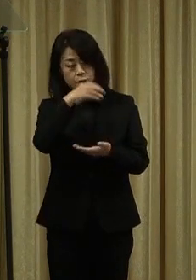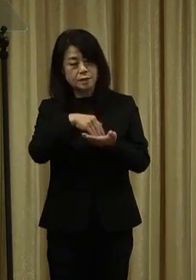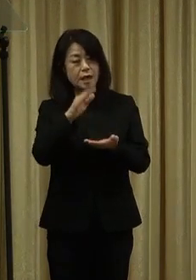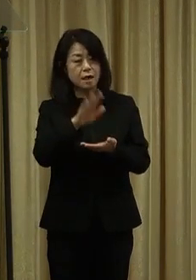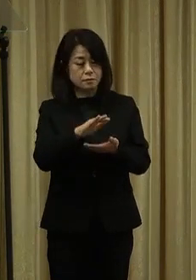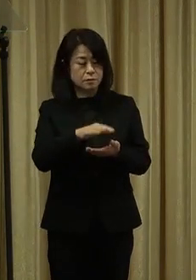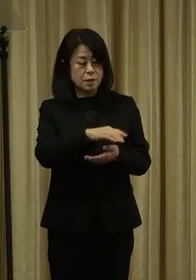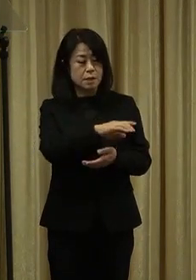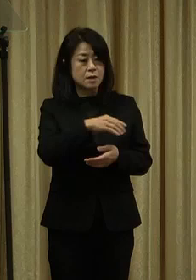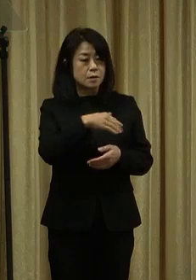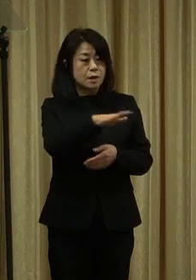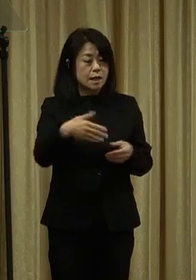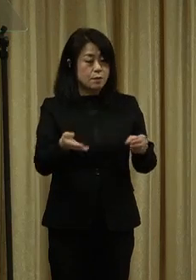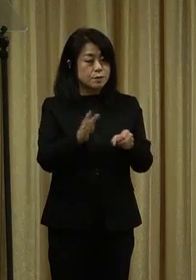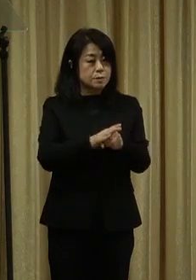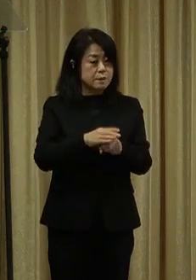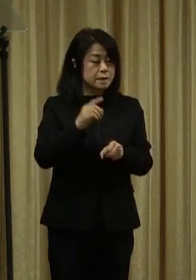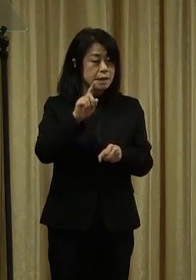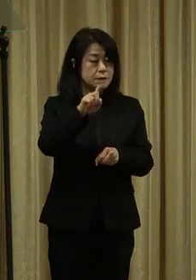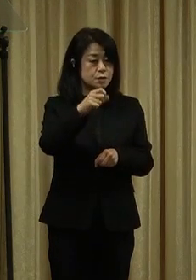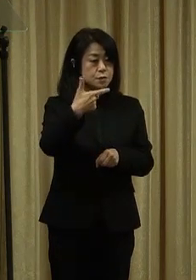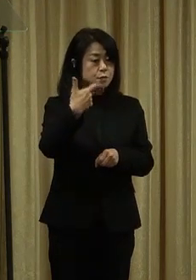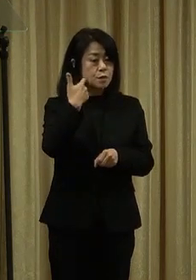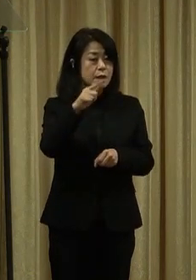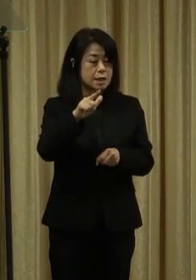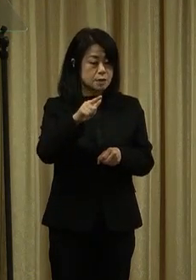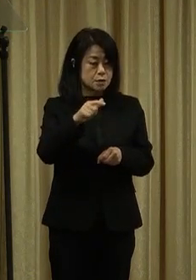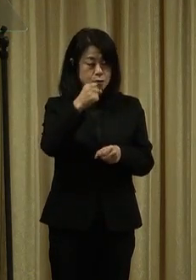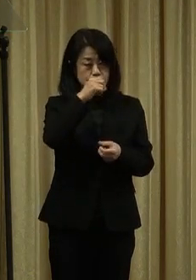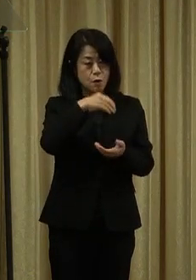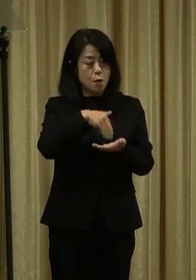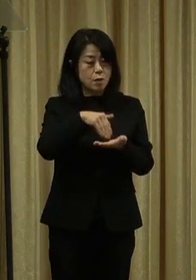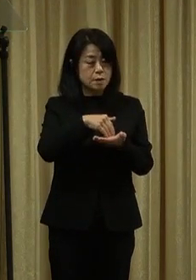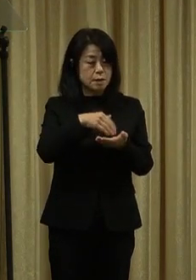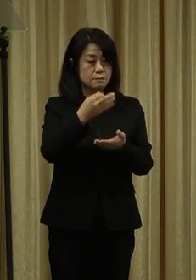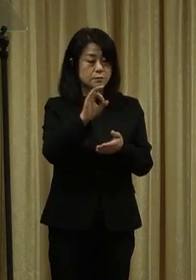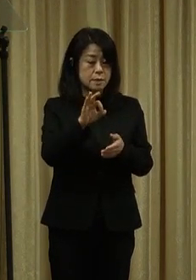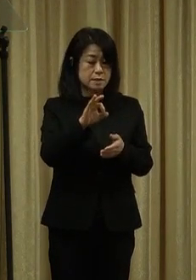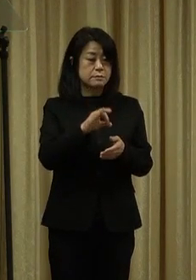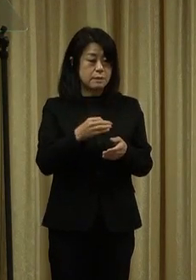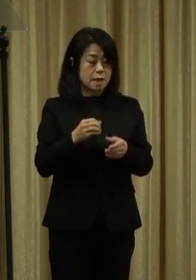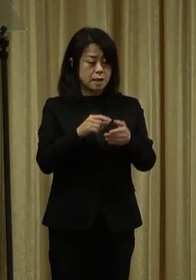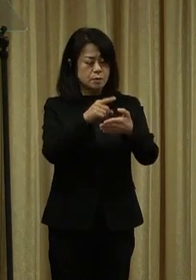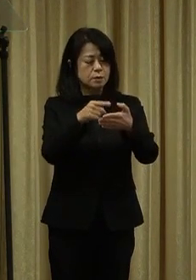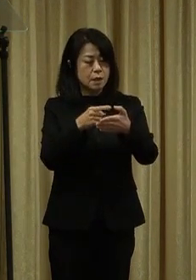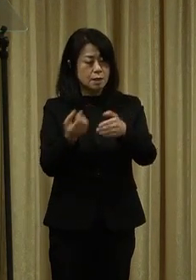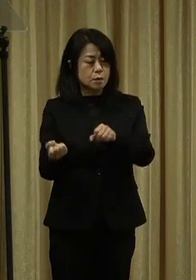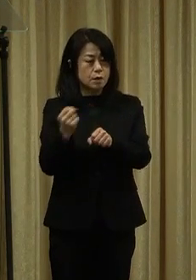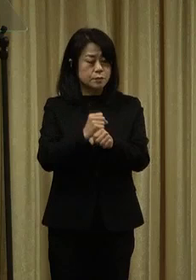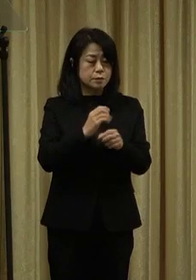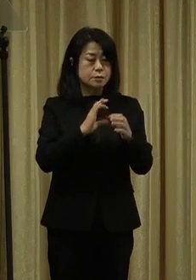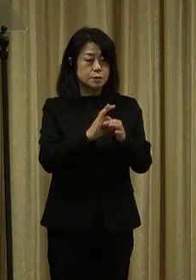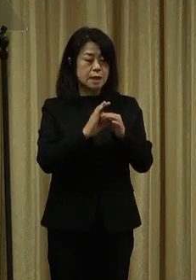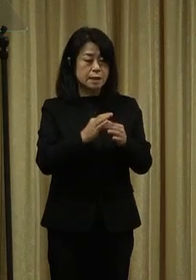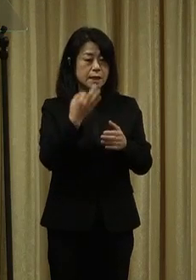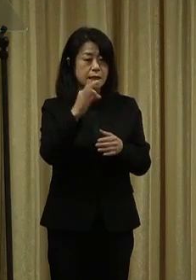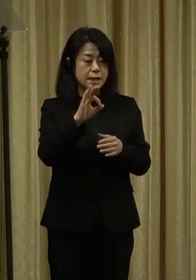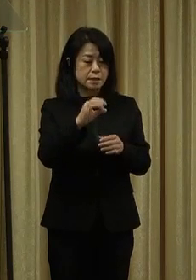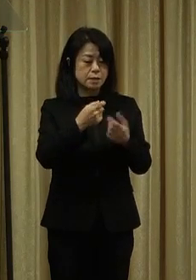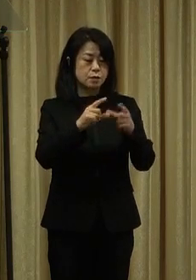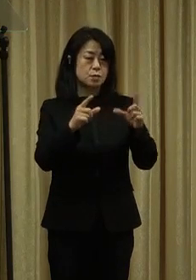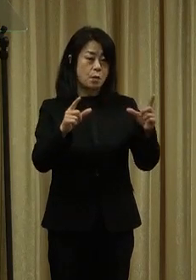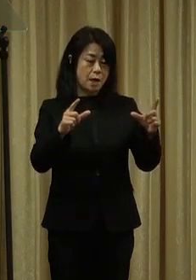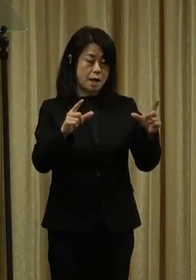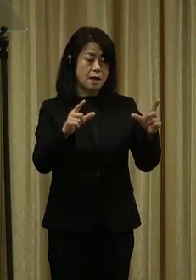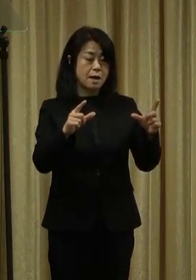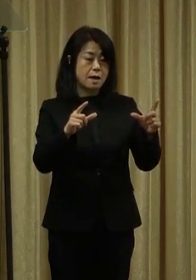た16ヶ月の予算ベースでは、能登半島地震からの復旧復興関係経費の増加など